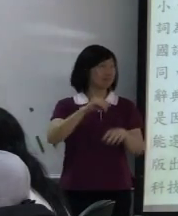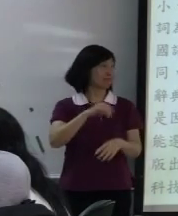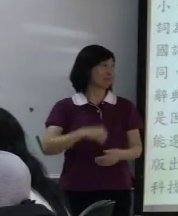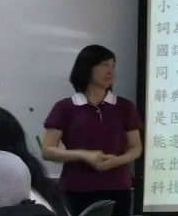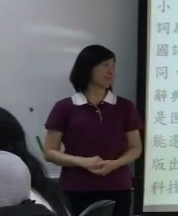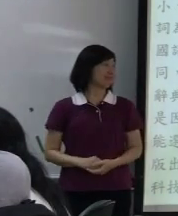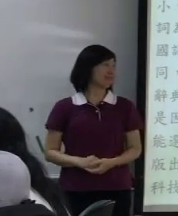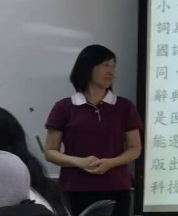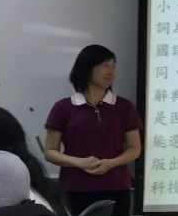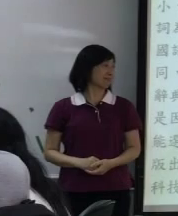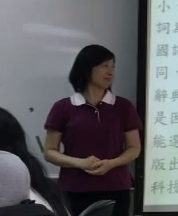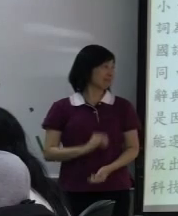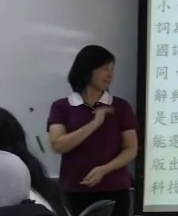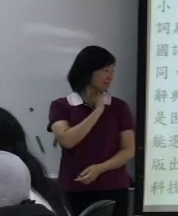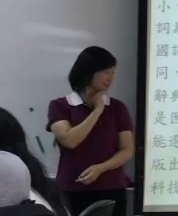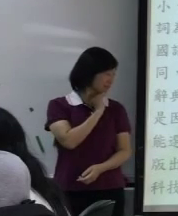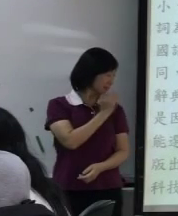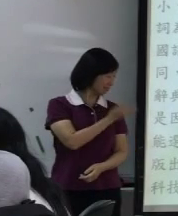张。